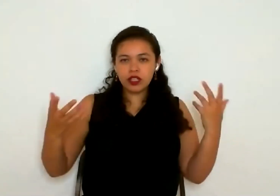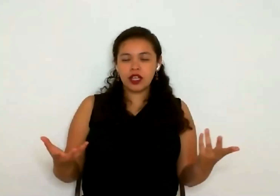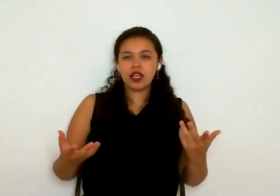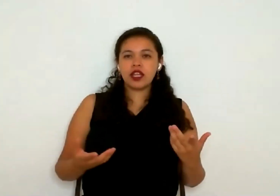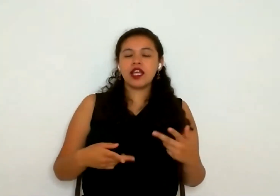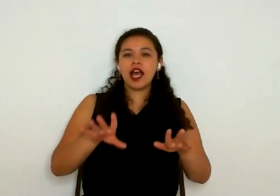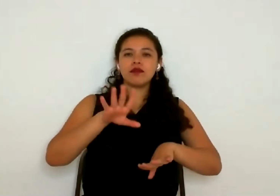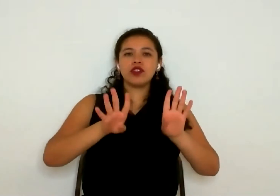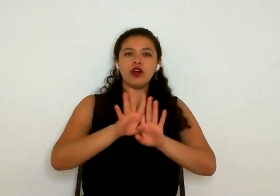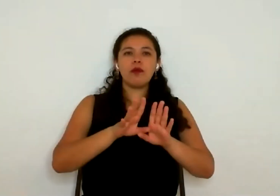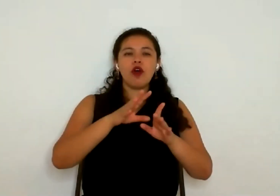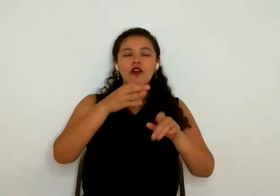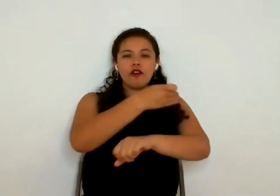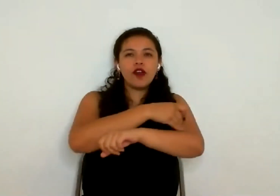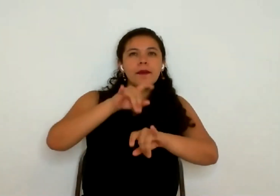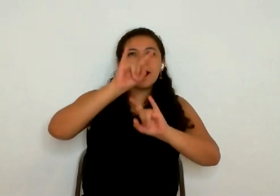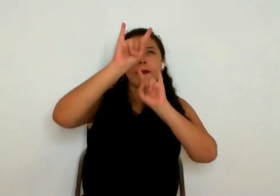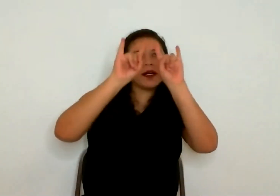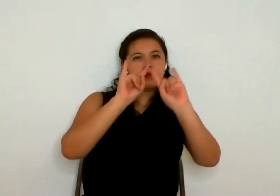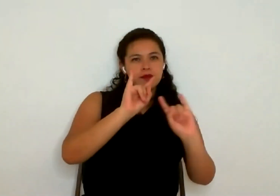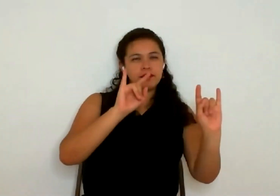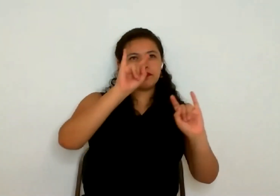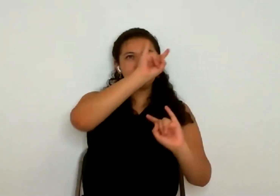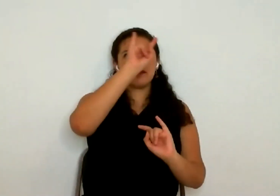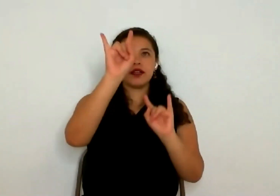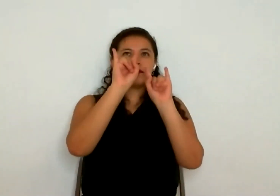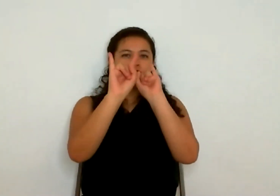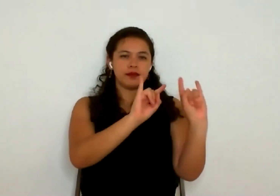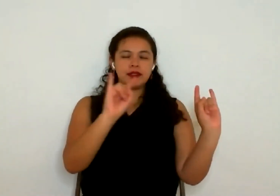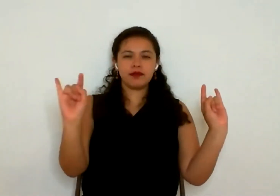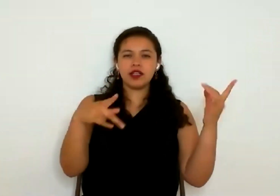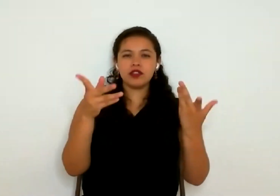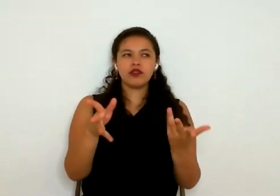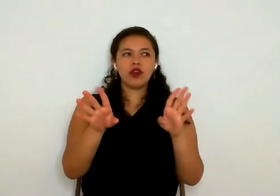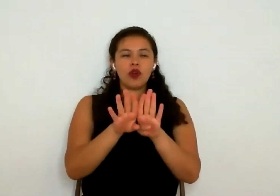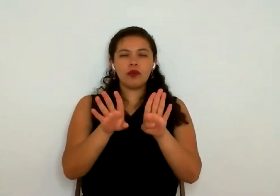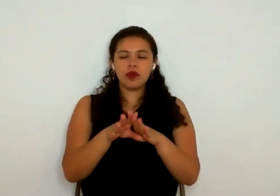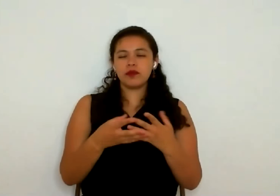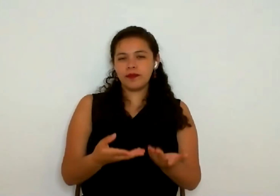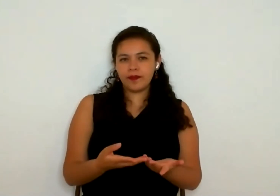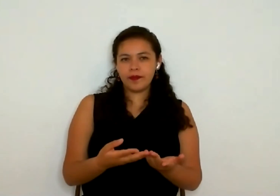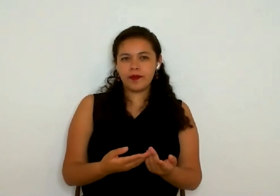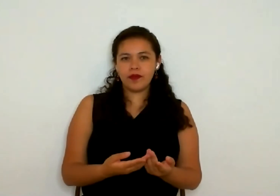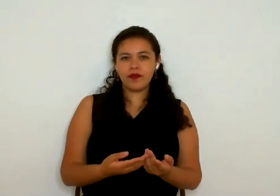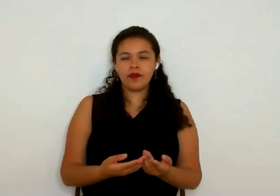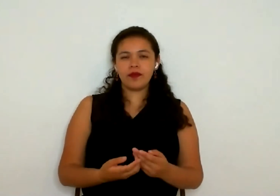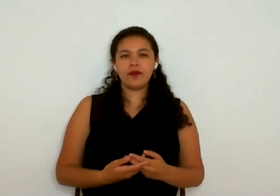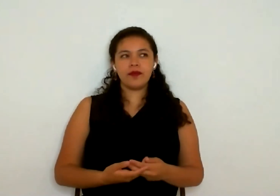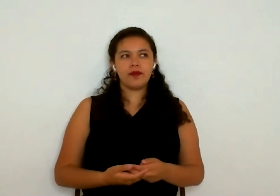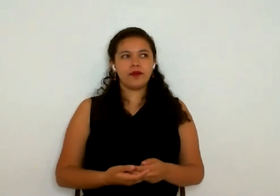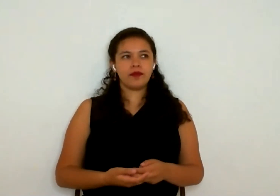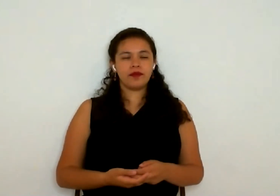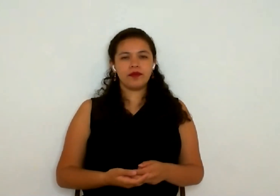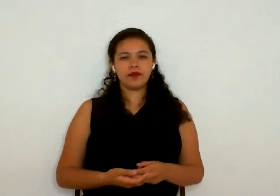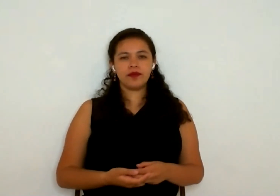grama con nuestra compuesta la familia una relación con